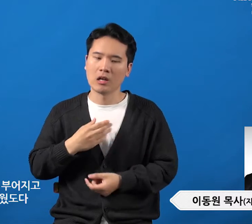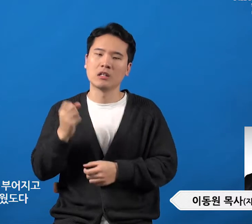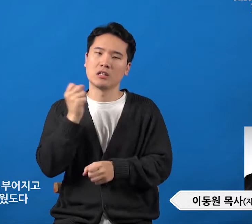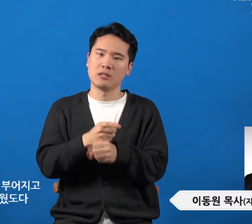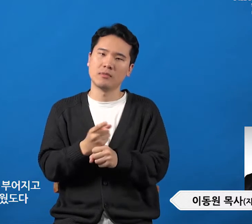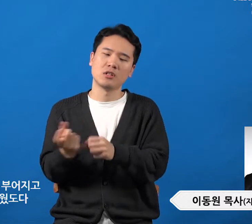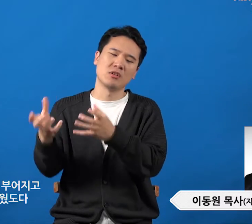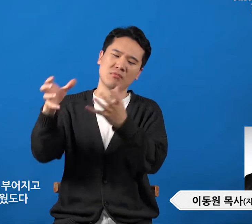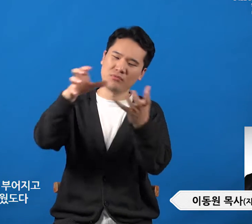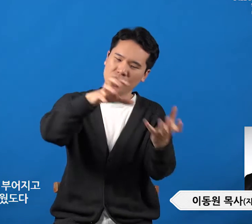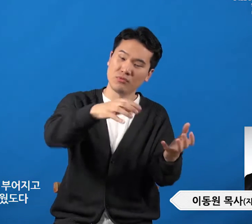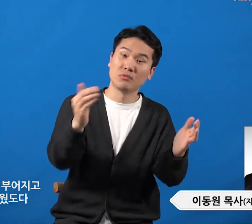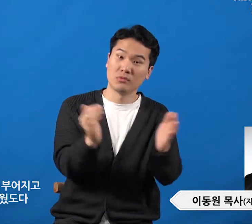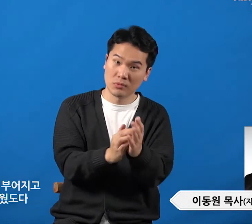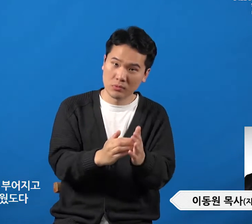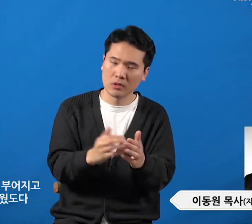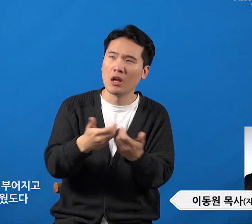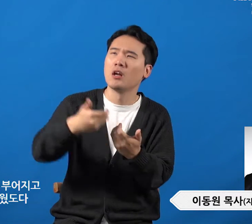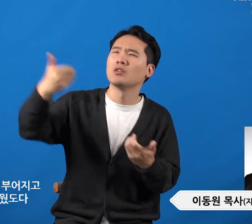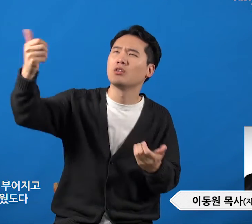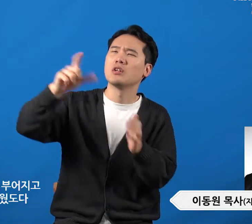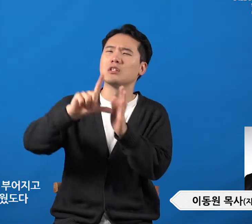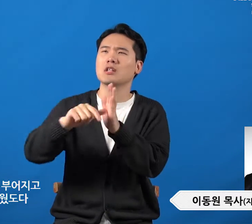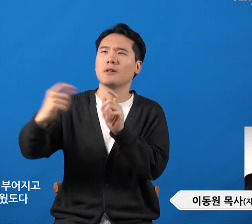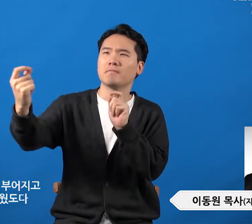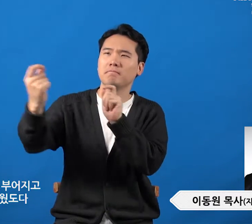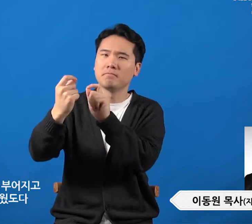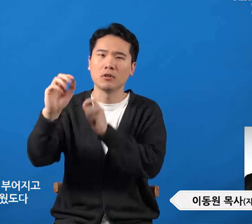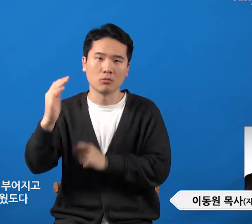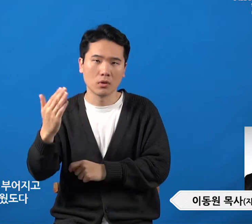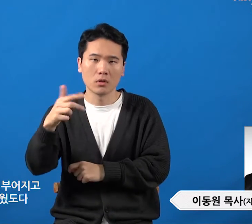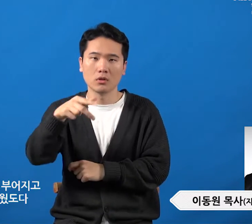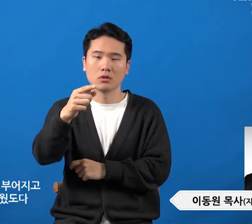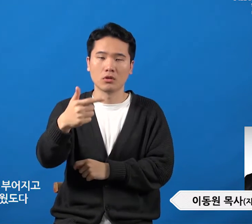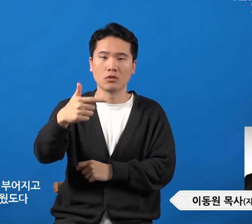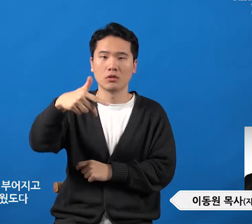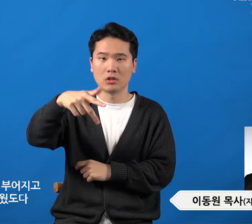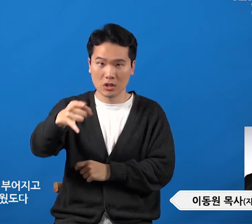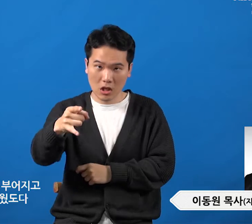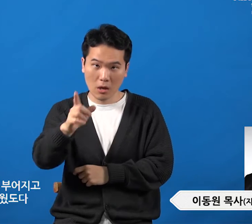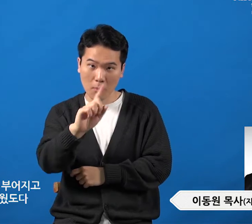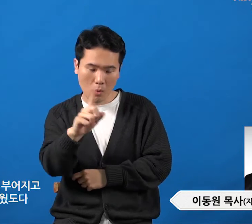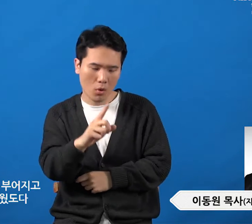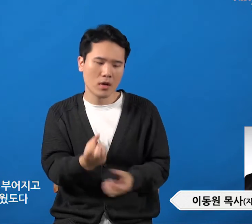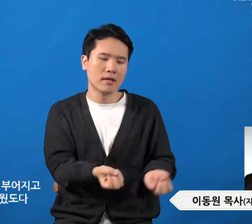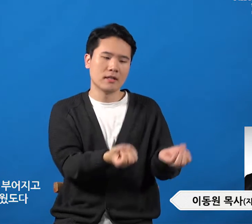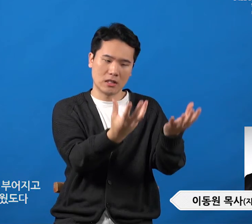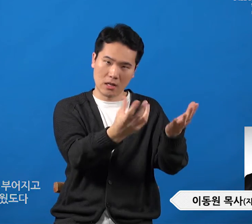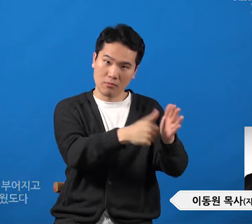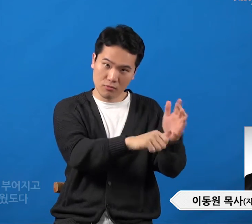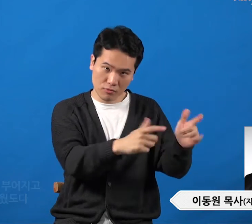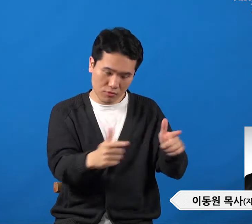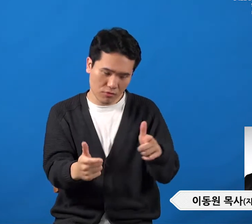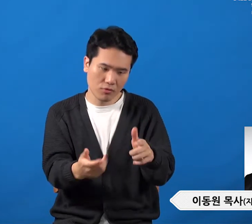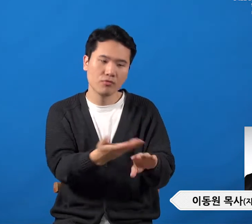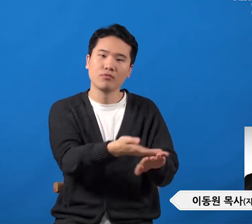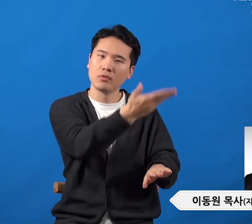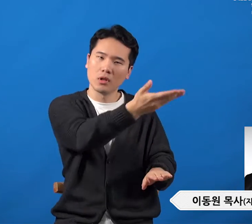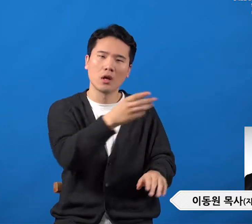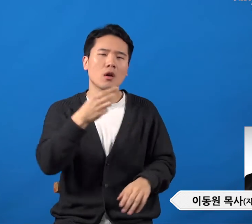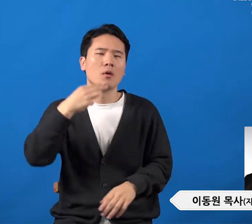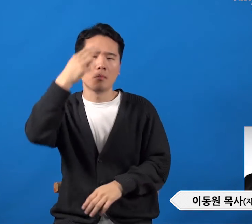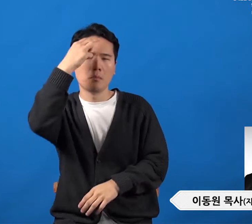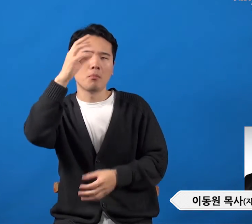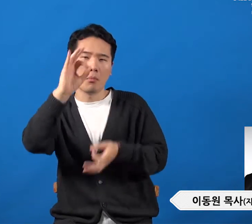나의 떠날 시각이 가까웠도다. 이 전제라는 것은 재물 위에다가 포도주를 붓는 거예요. 내